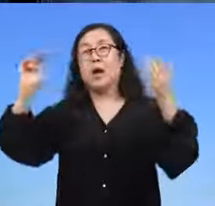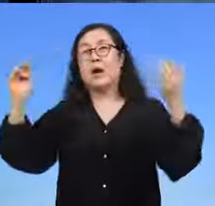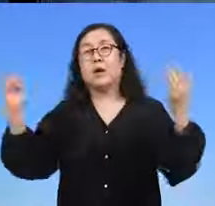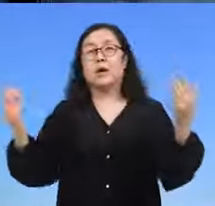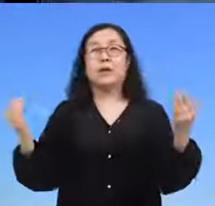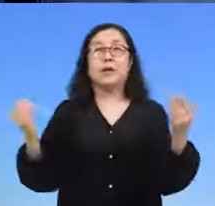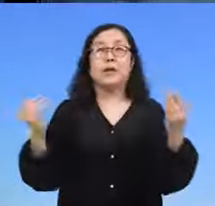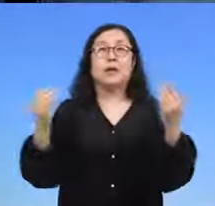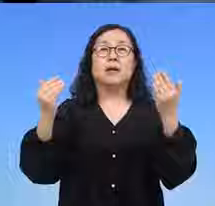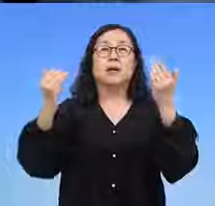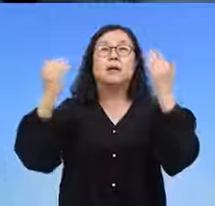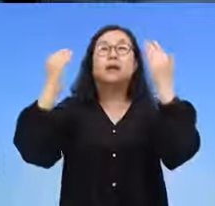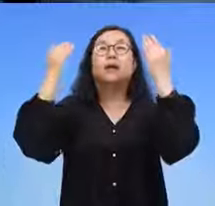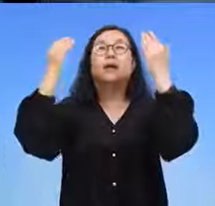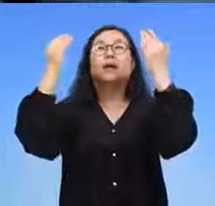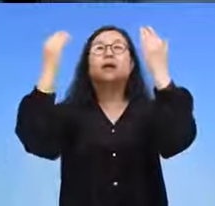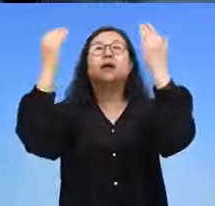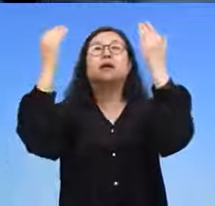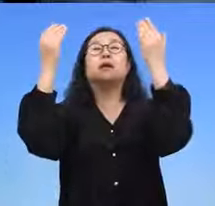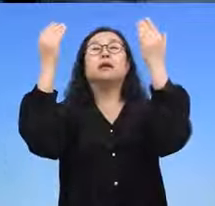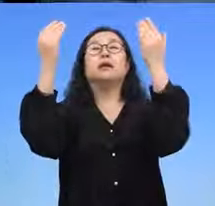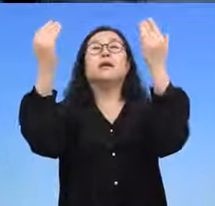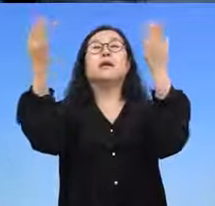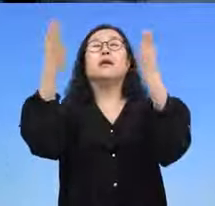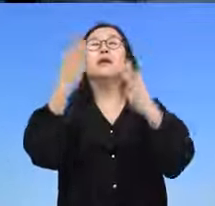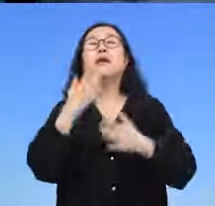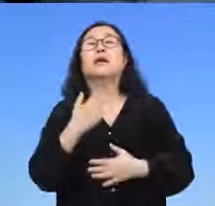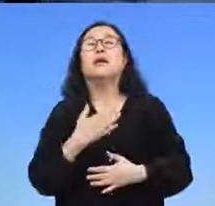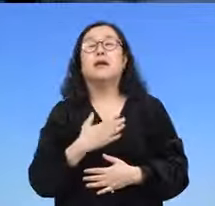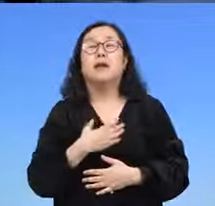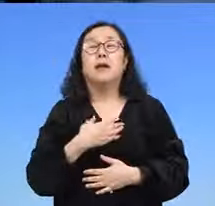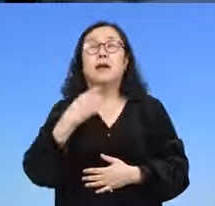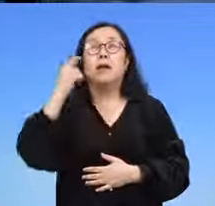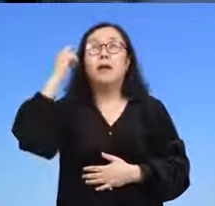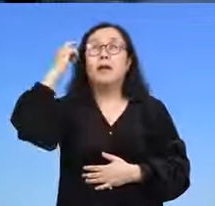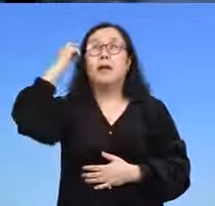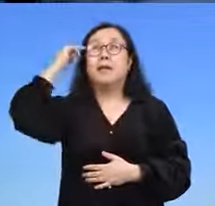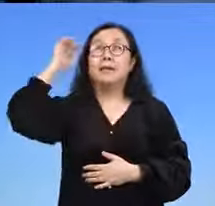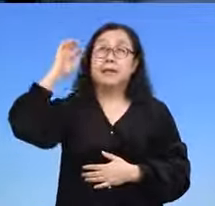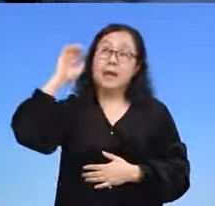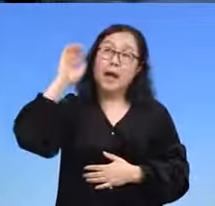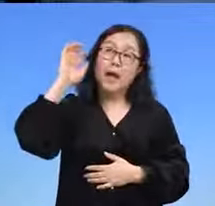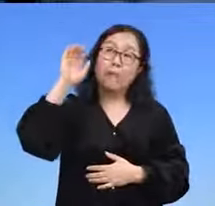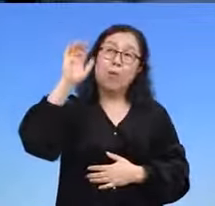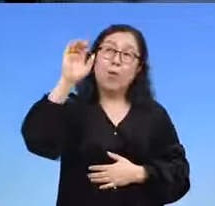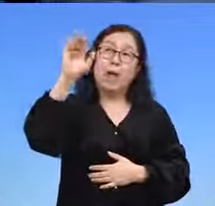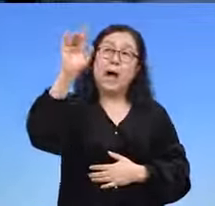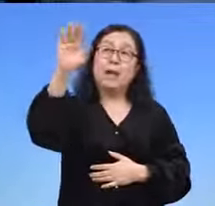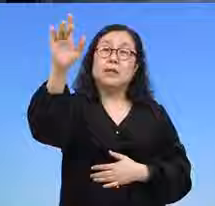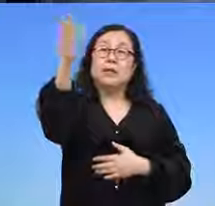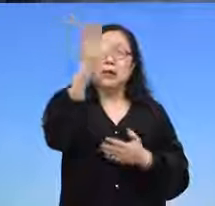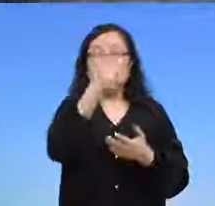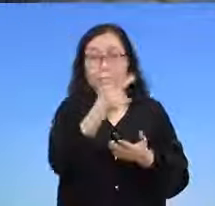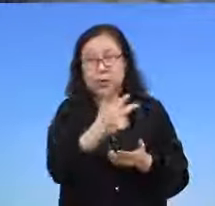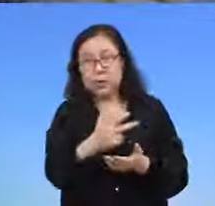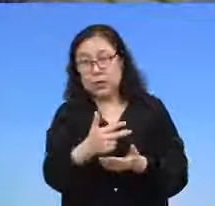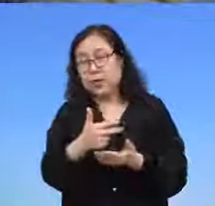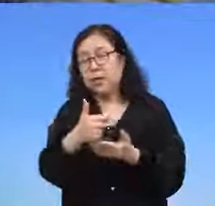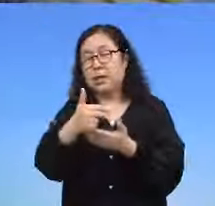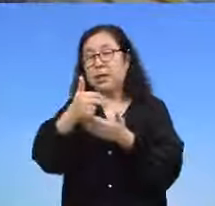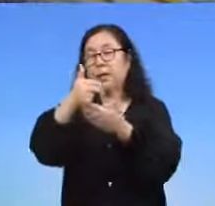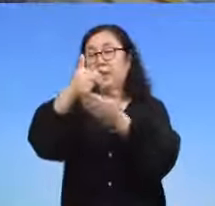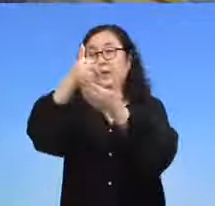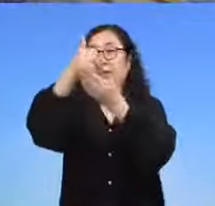여러분, 지난 한 해 모든 우리가 겪었던 재주들이 다 녹아내려 내 사모하는 주님,